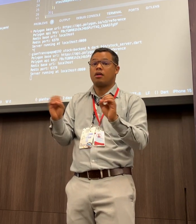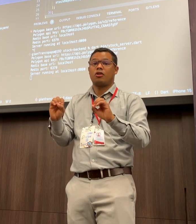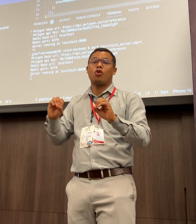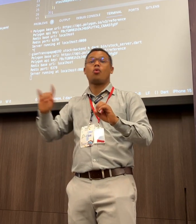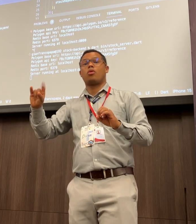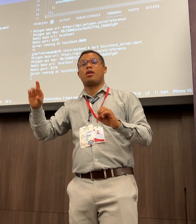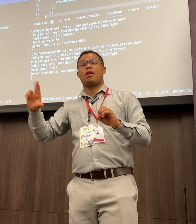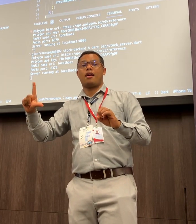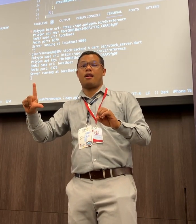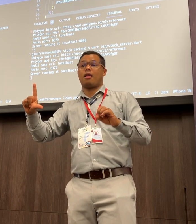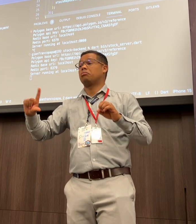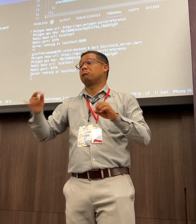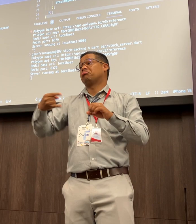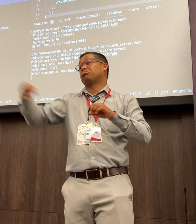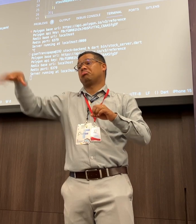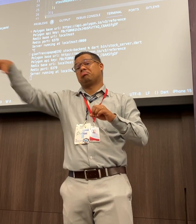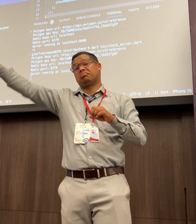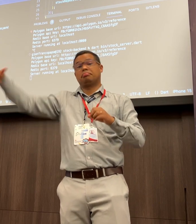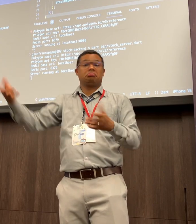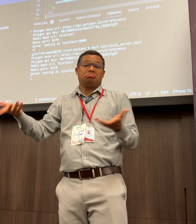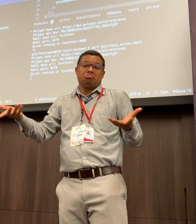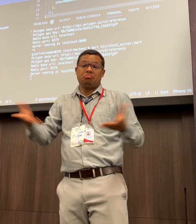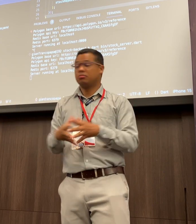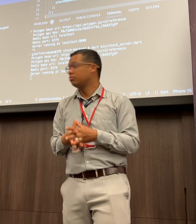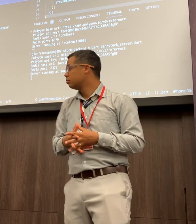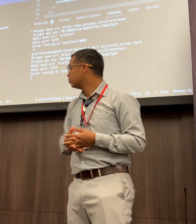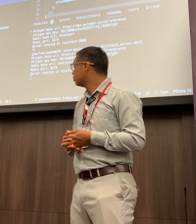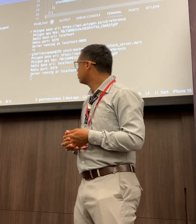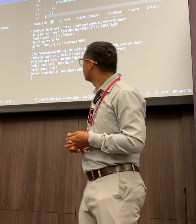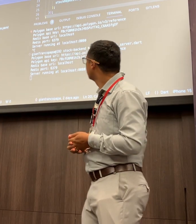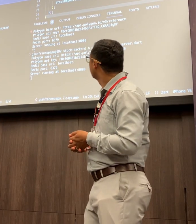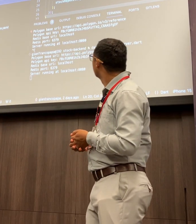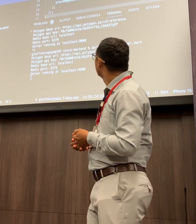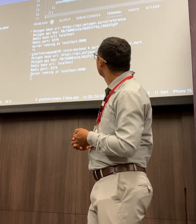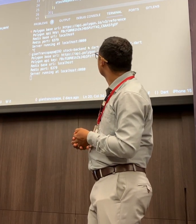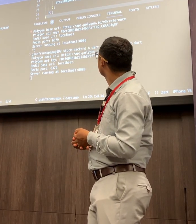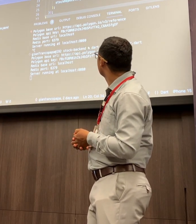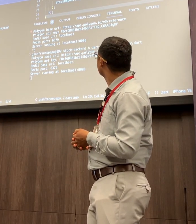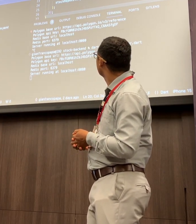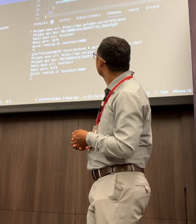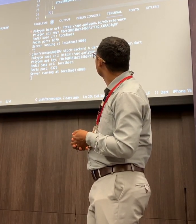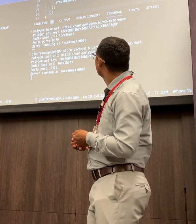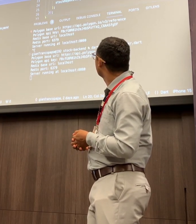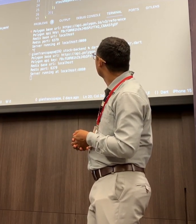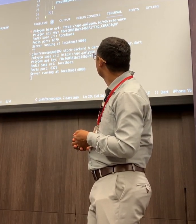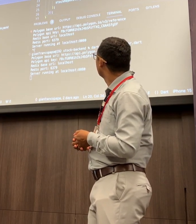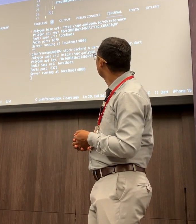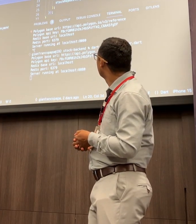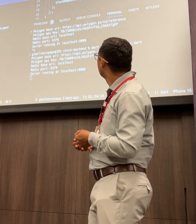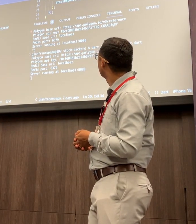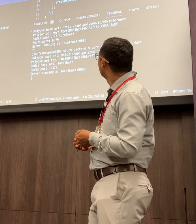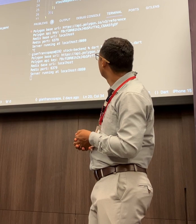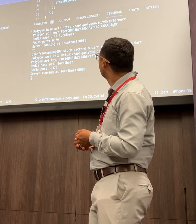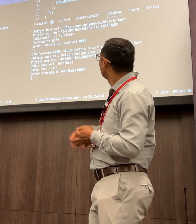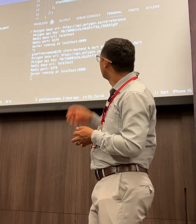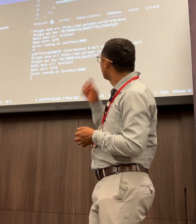URL que está deployada en Google Cloud Run, ¿no? Entonces acá en este caso estoy utilizando solamente localhost. Bien,